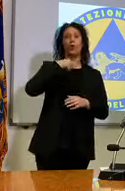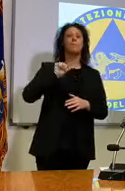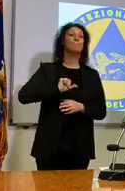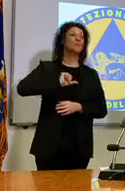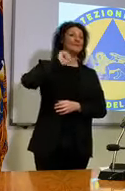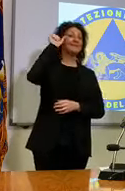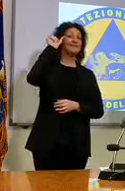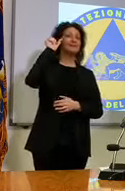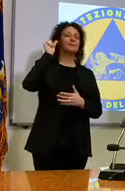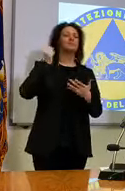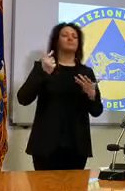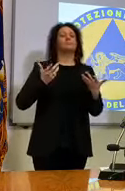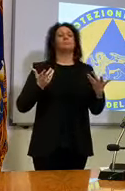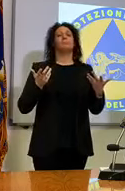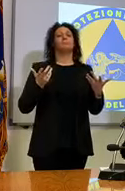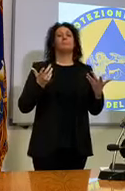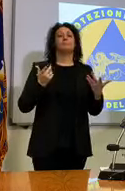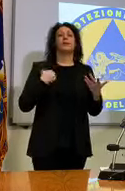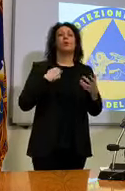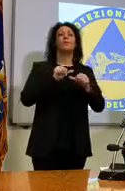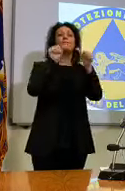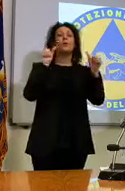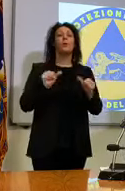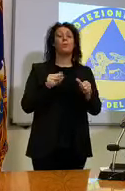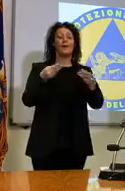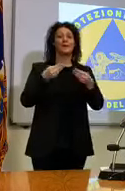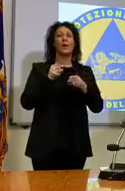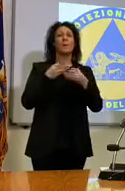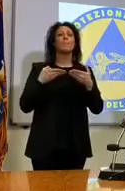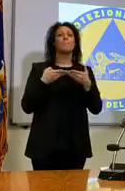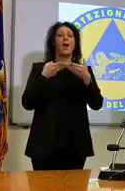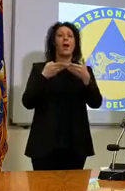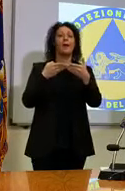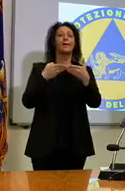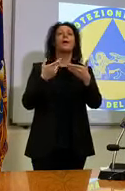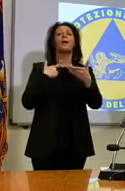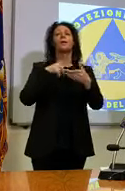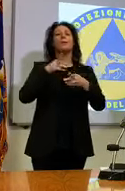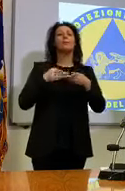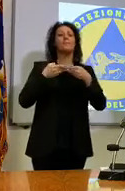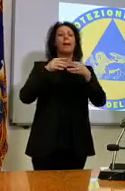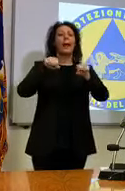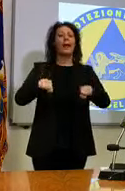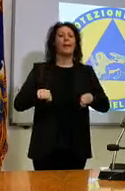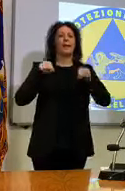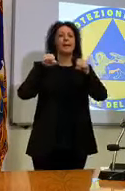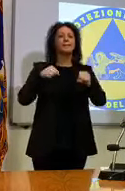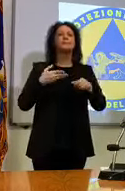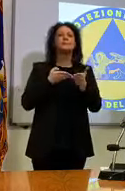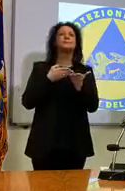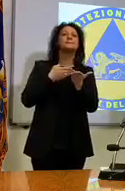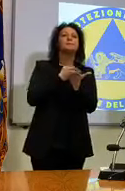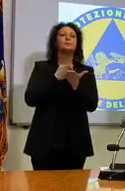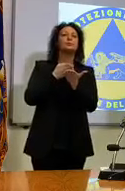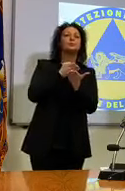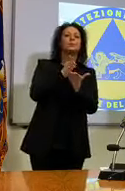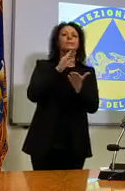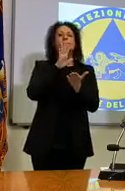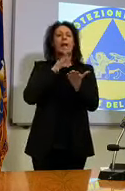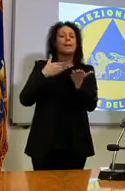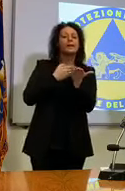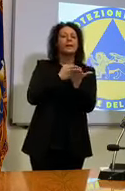noi hanno dato due remi, sono le due remare e remiamo. Abbiamo trovato una direzione giusta, non solo dirà la